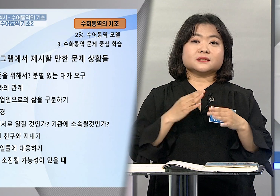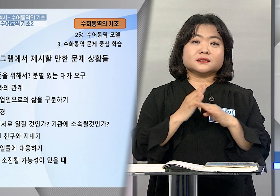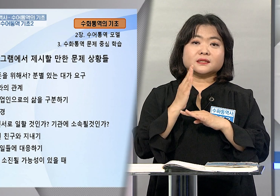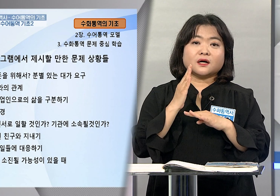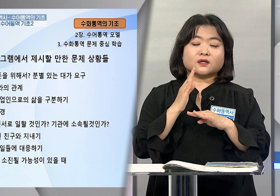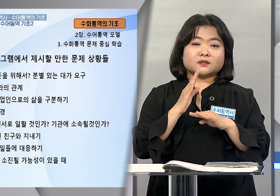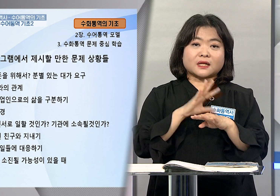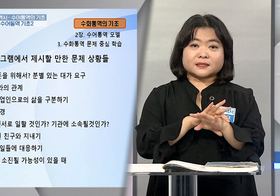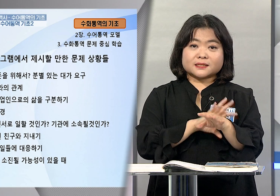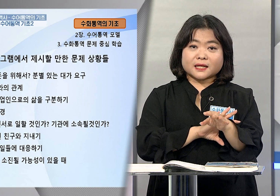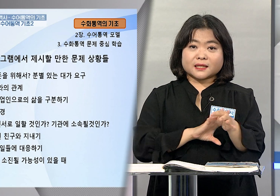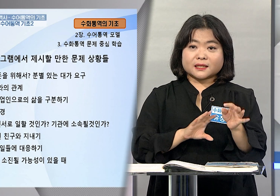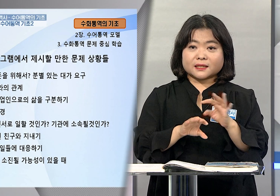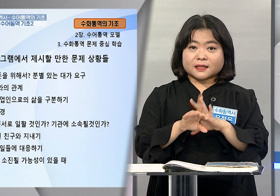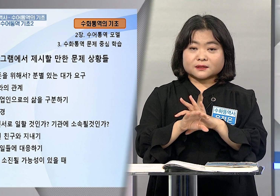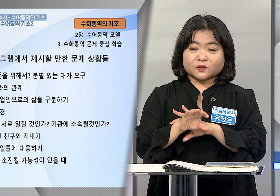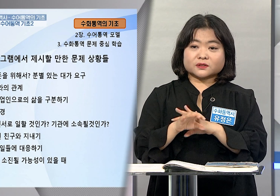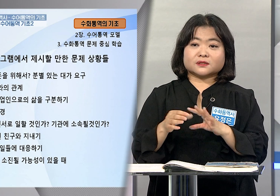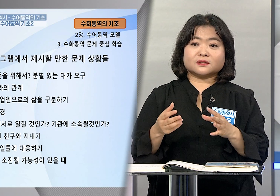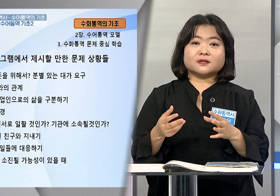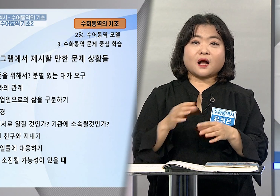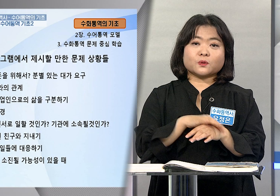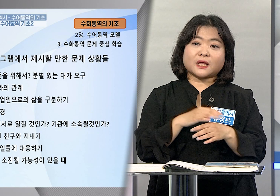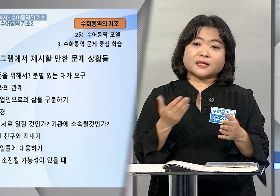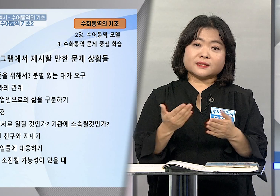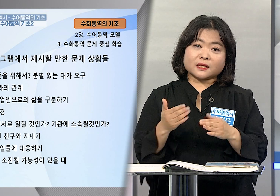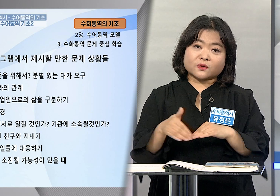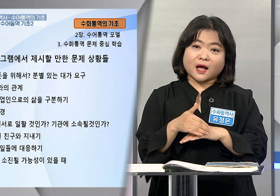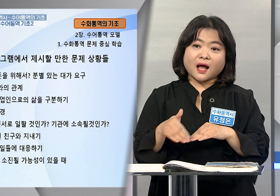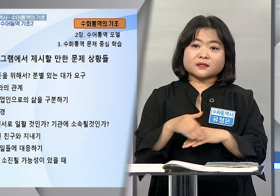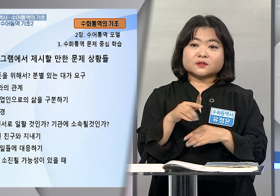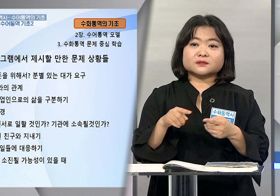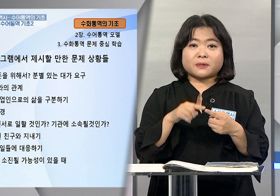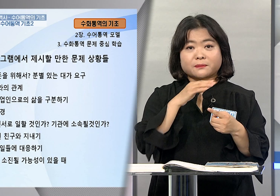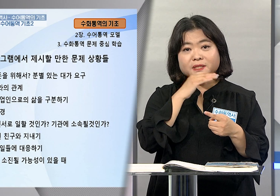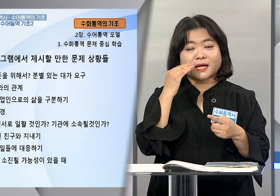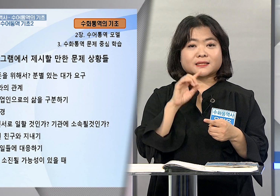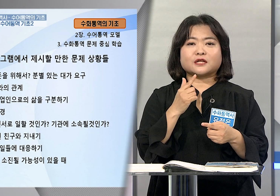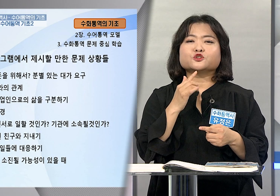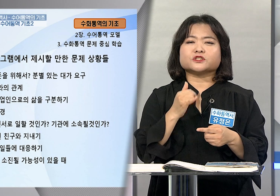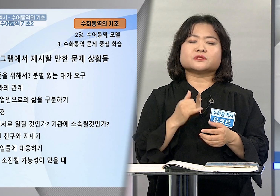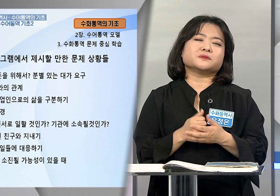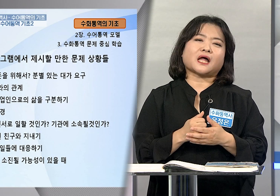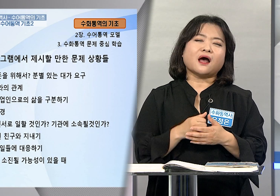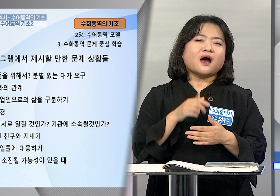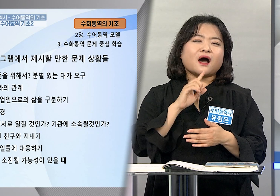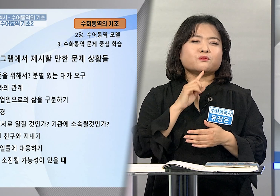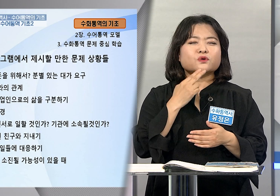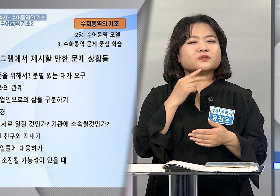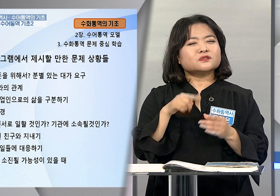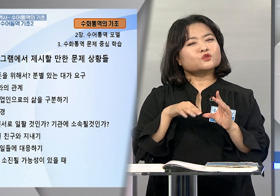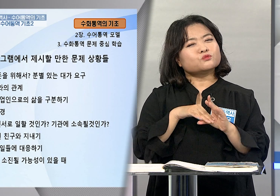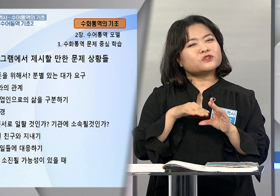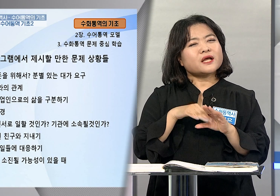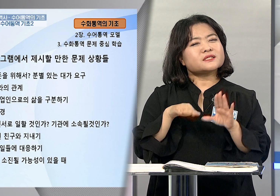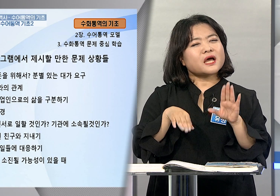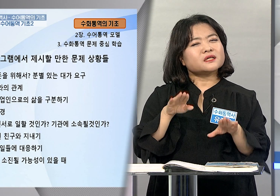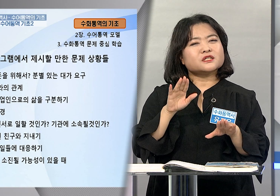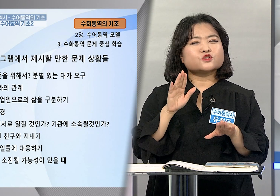지나친 어떤 액세서리 같은 것들을 하고 다닌다든가 하는 것은 바람직하지 않을 수 있습니다. 물론 이건 좀 문화의 차이일 수도